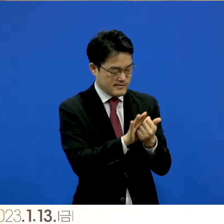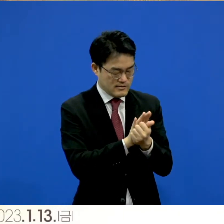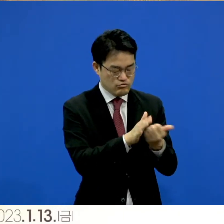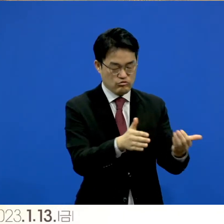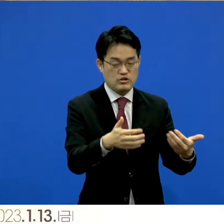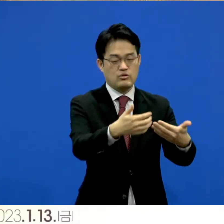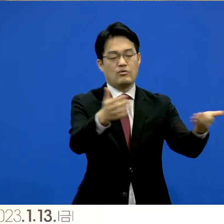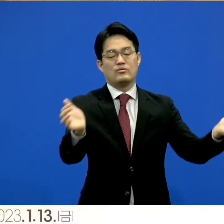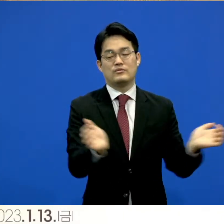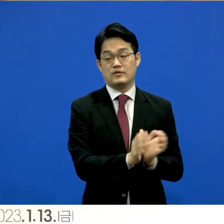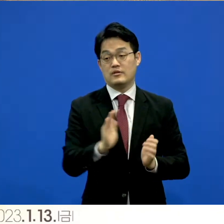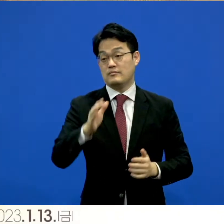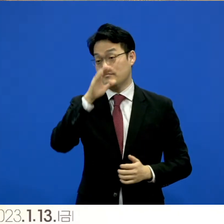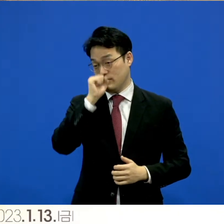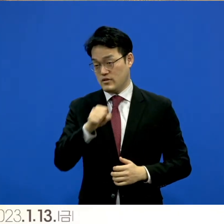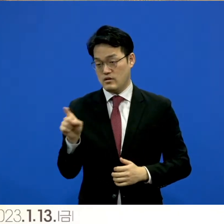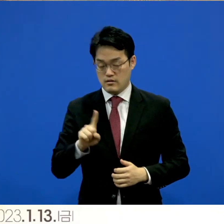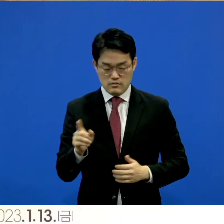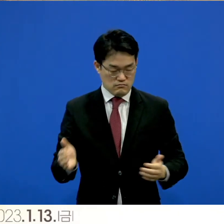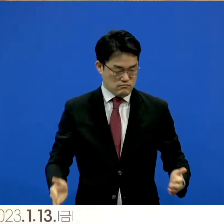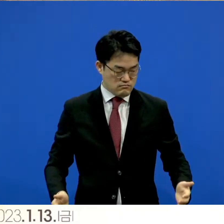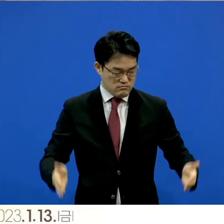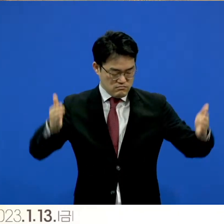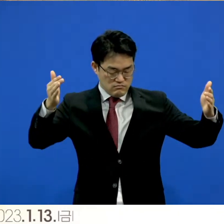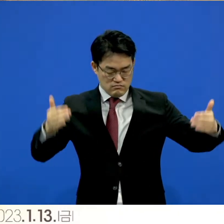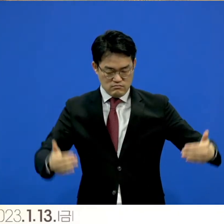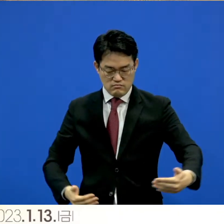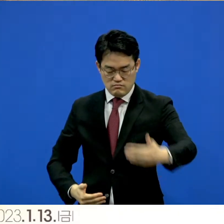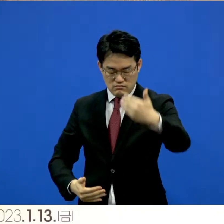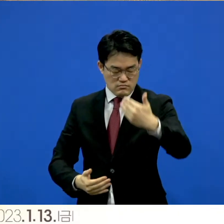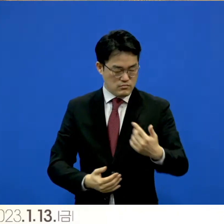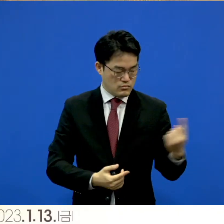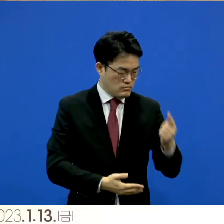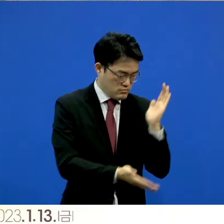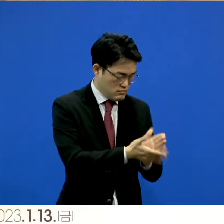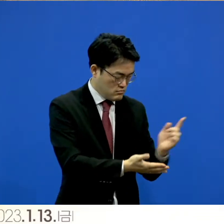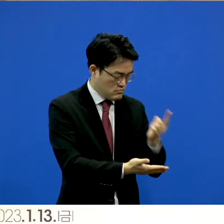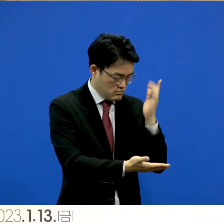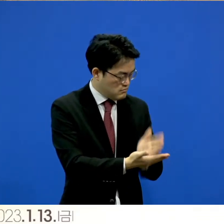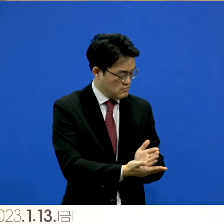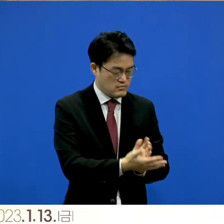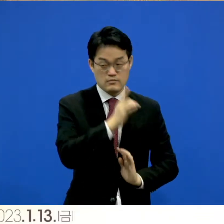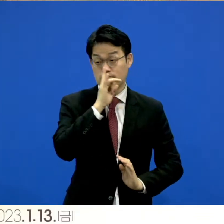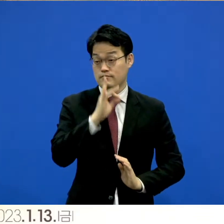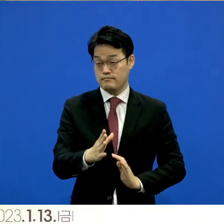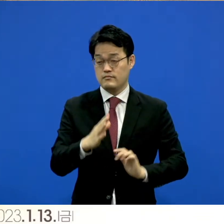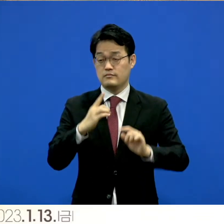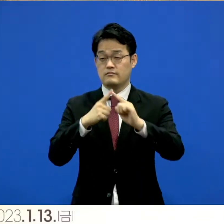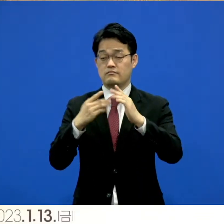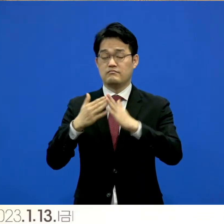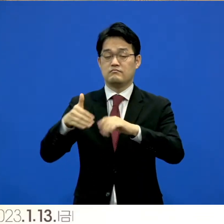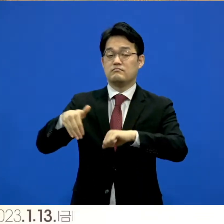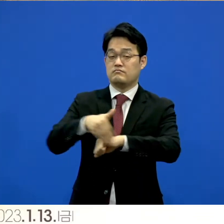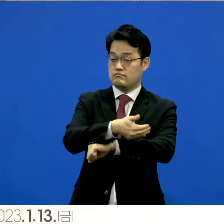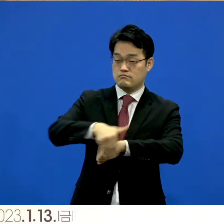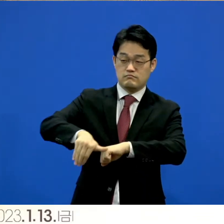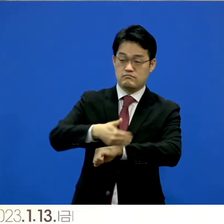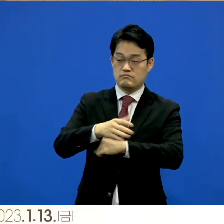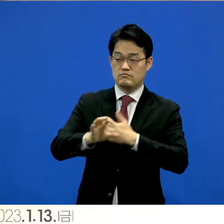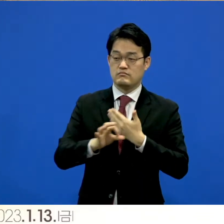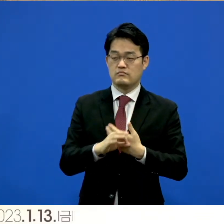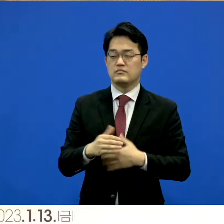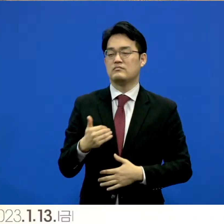우리는 어떤 경계선도 만들어서는 안 돼요. 교회를 오래 다니다 보면 어느덧 나는 큰 형이 되어